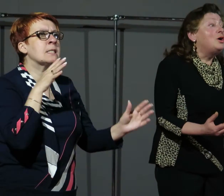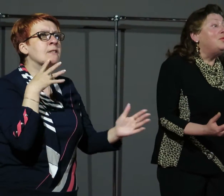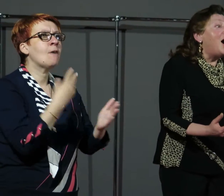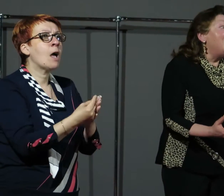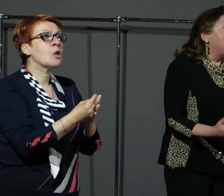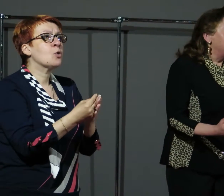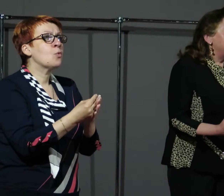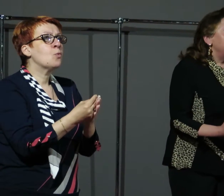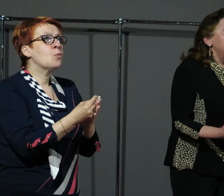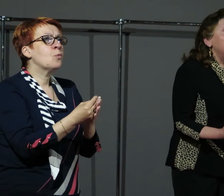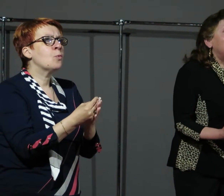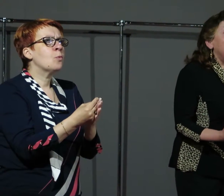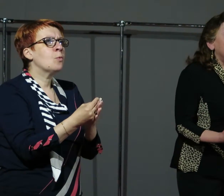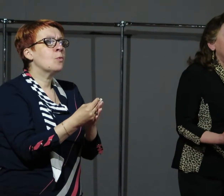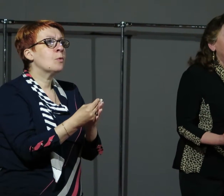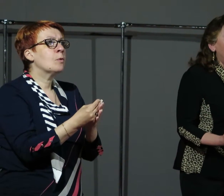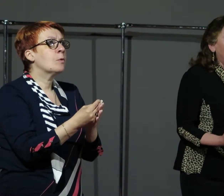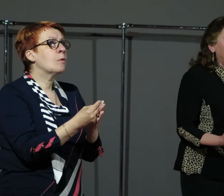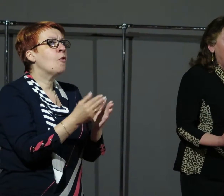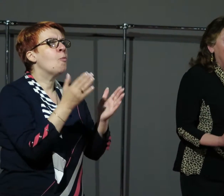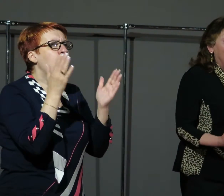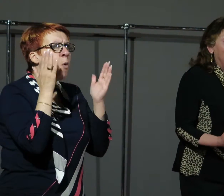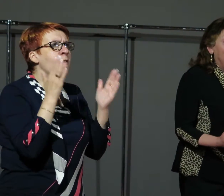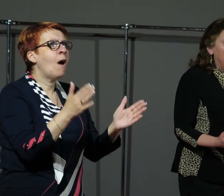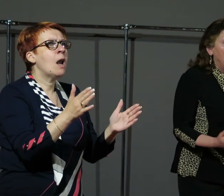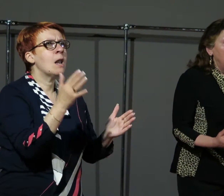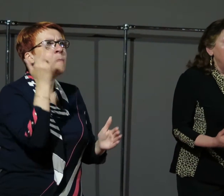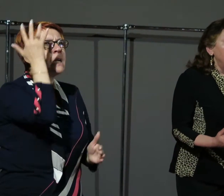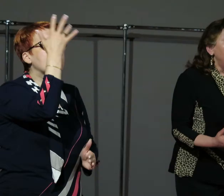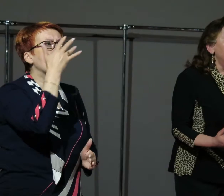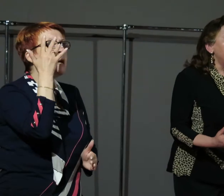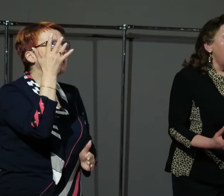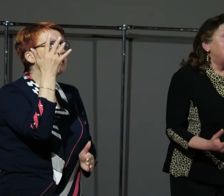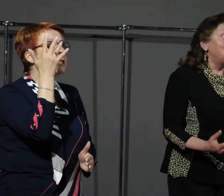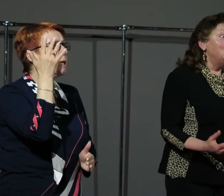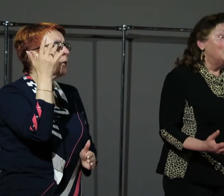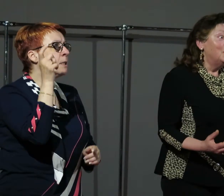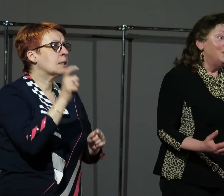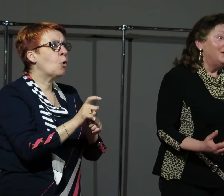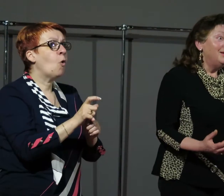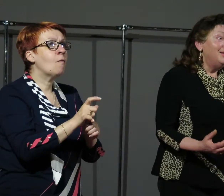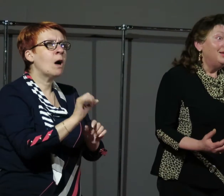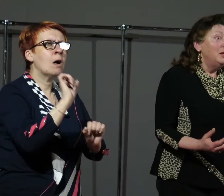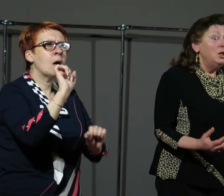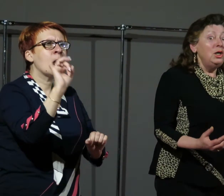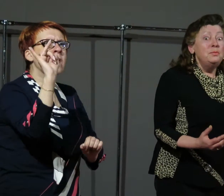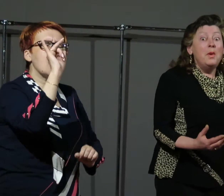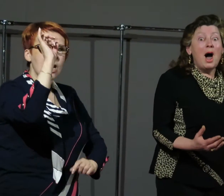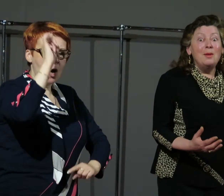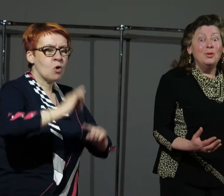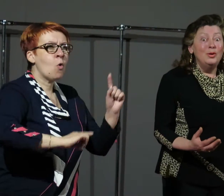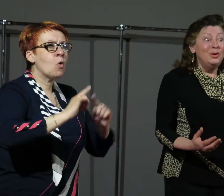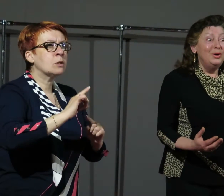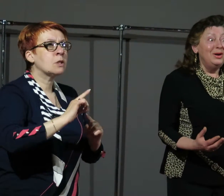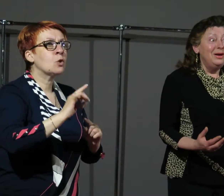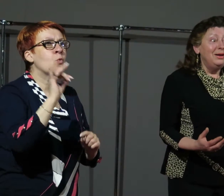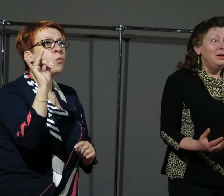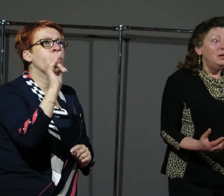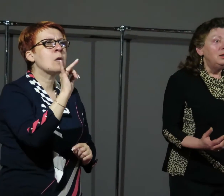в буквальном смысле слова, и родину, и